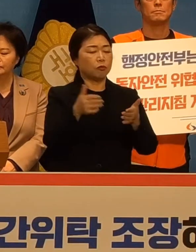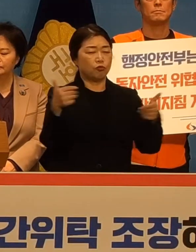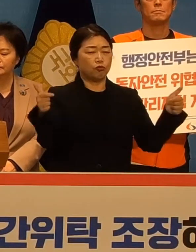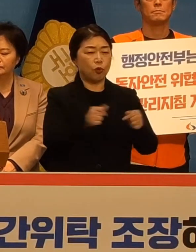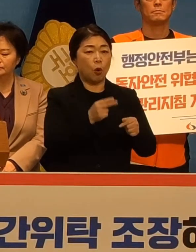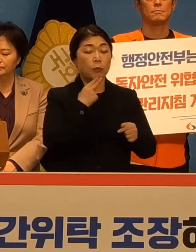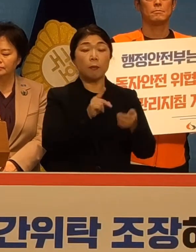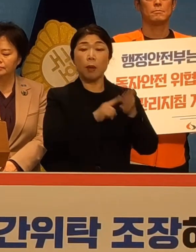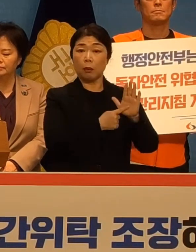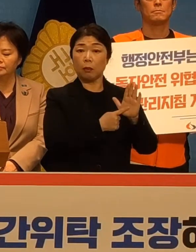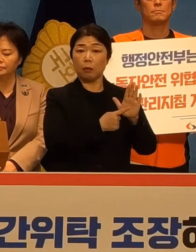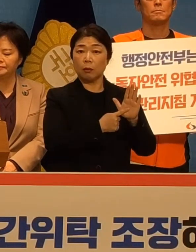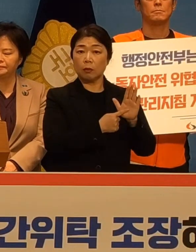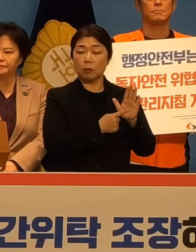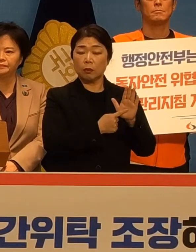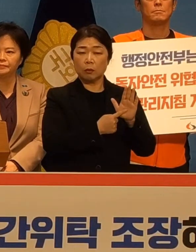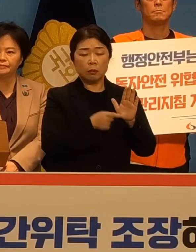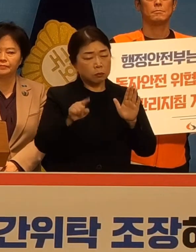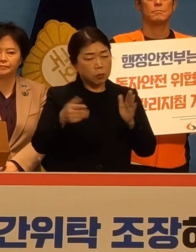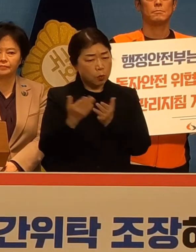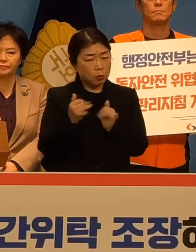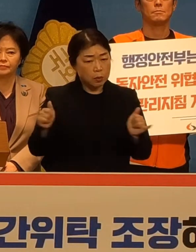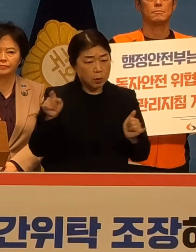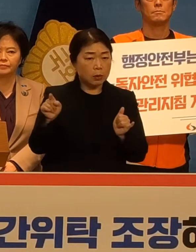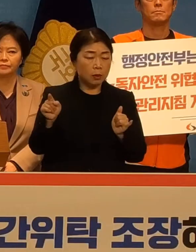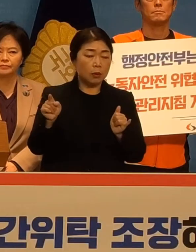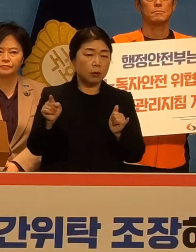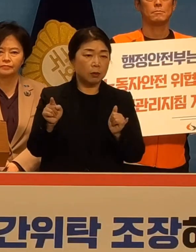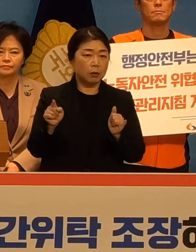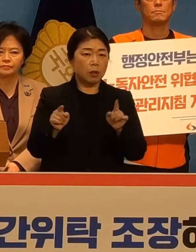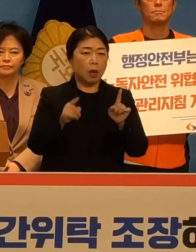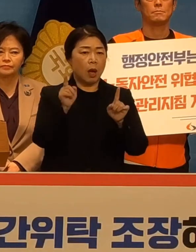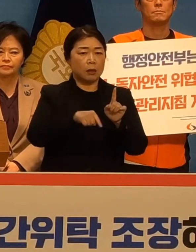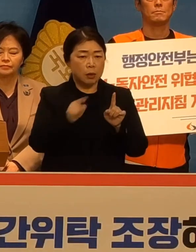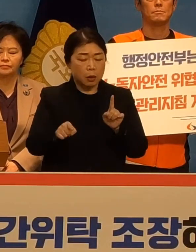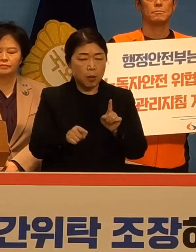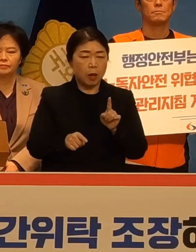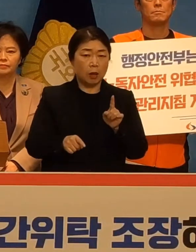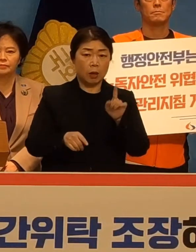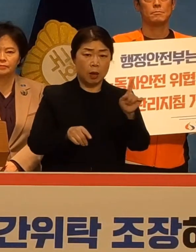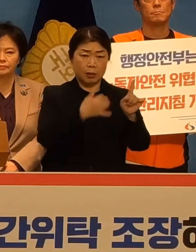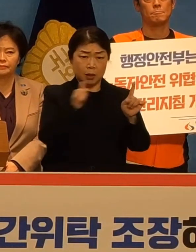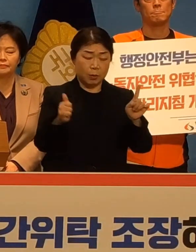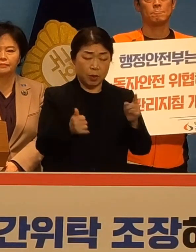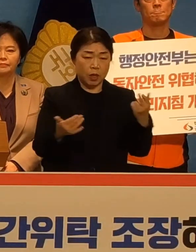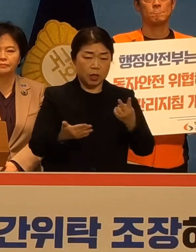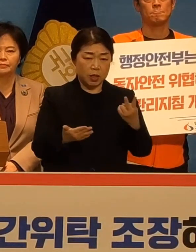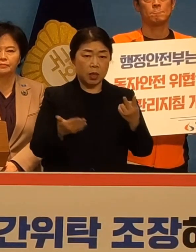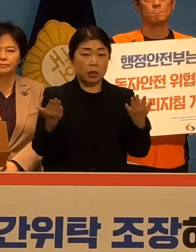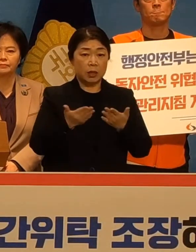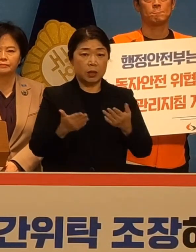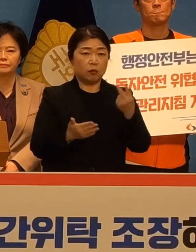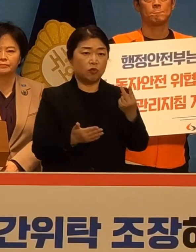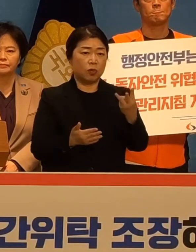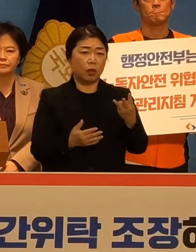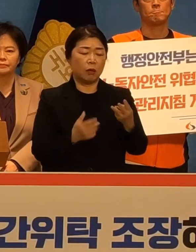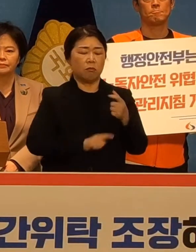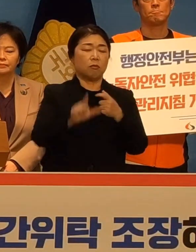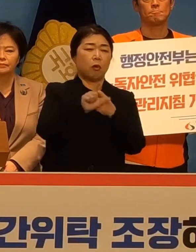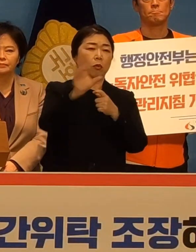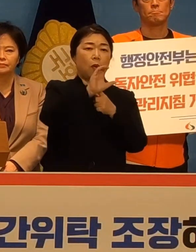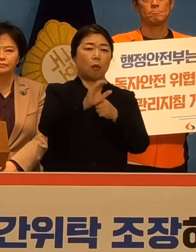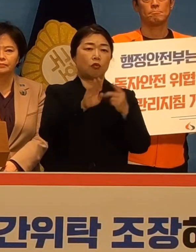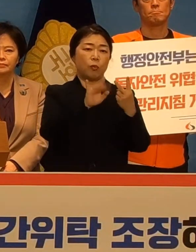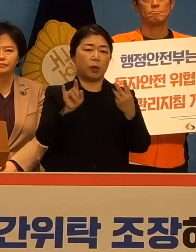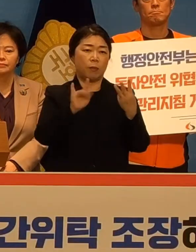않았다입니다. 이런 말장난으로 노동자들에게 한 명이 두세 명 몫의 일을 처리를 강요하고 있습니다.